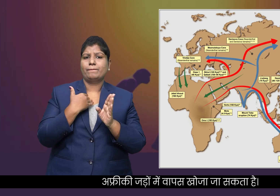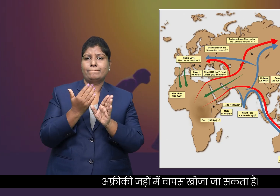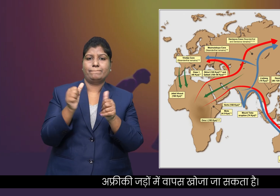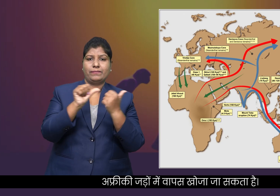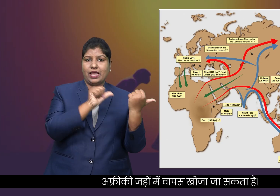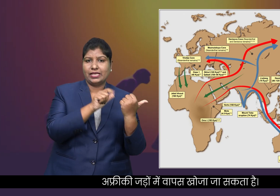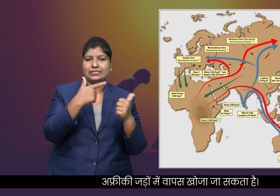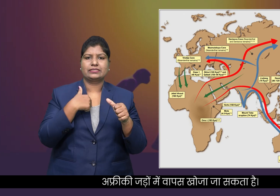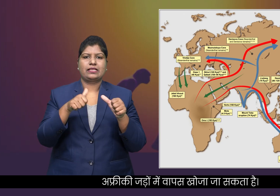है।